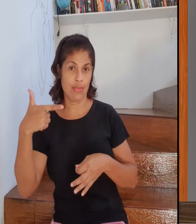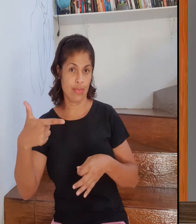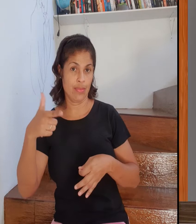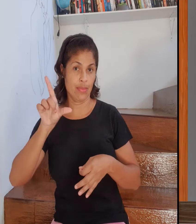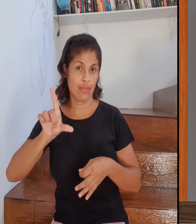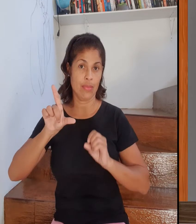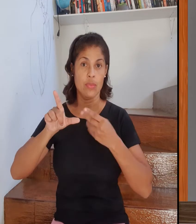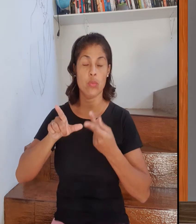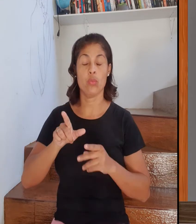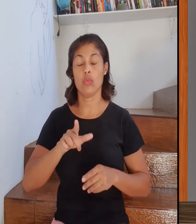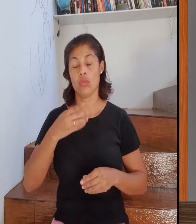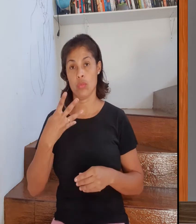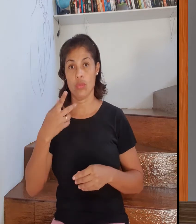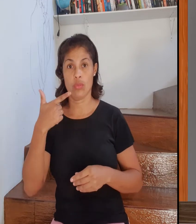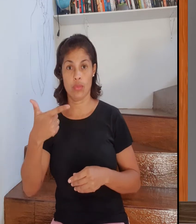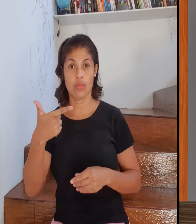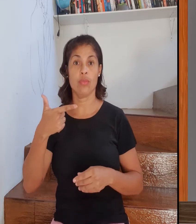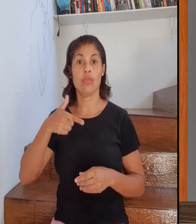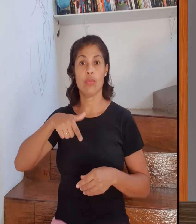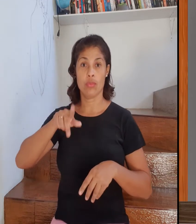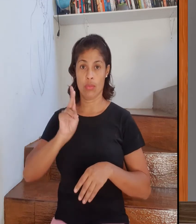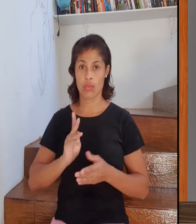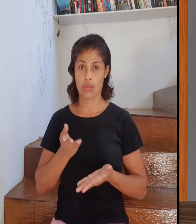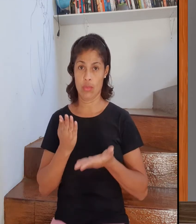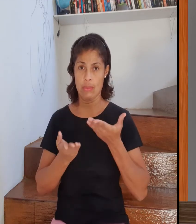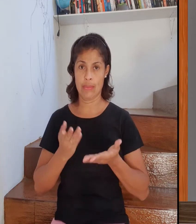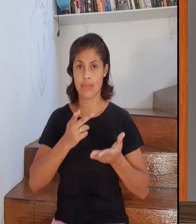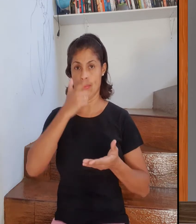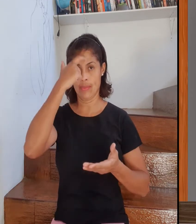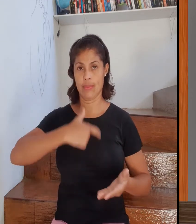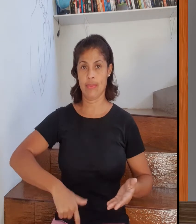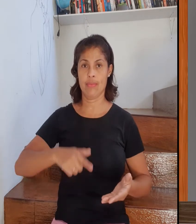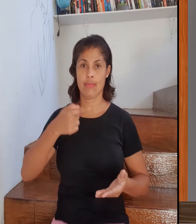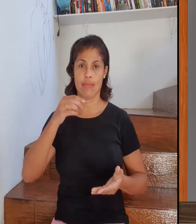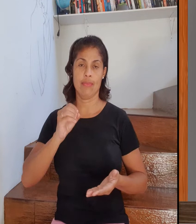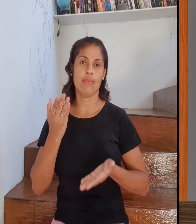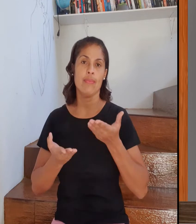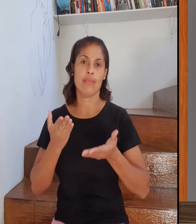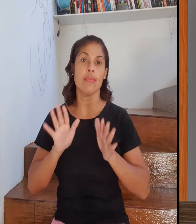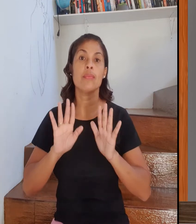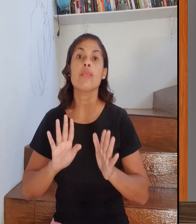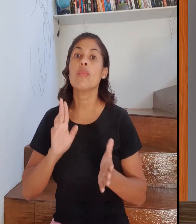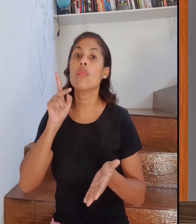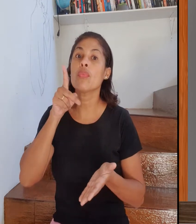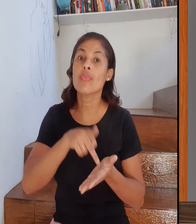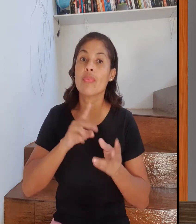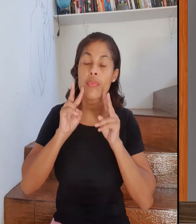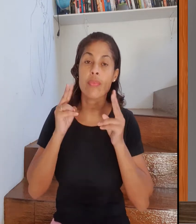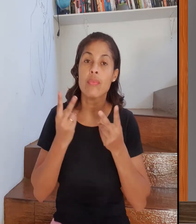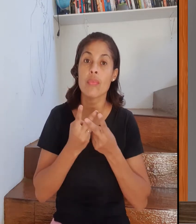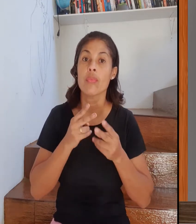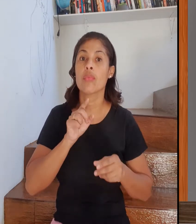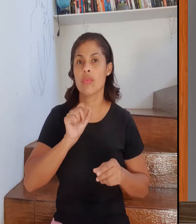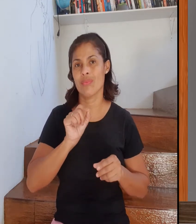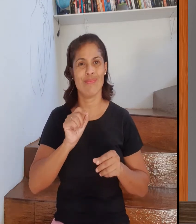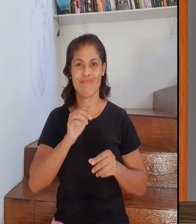ou 42 quilos de água em uma pessoa com 70 quilos. Mas o volume real de distribuição não